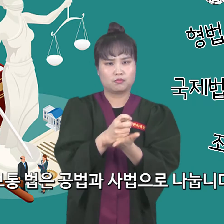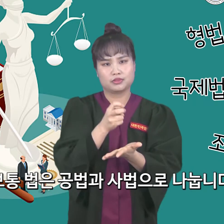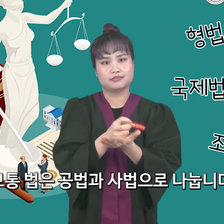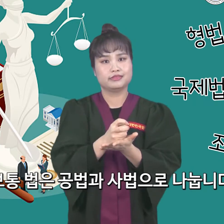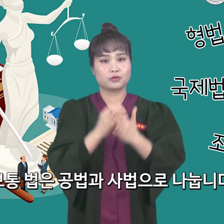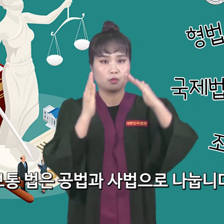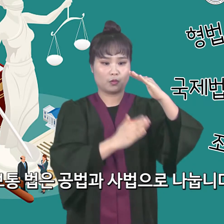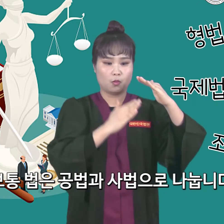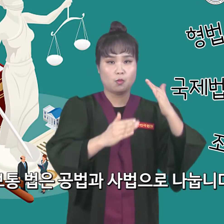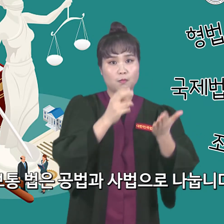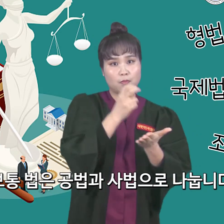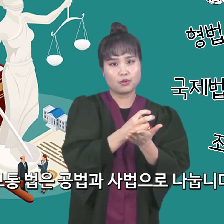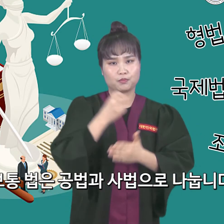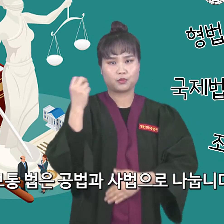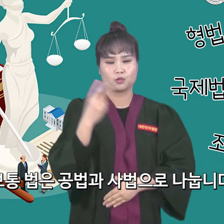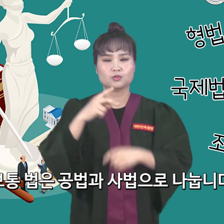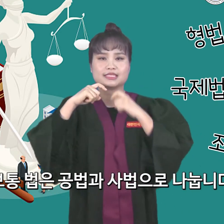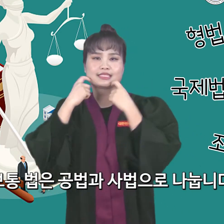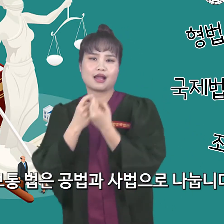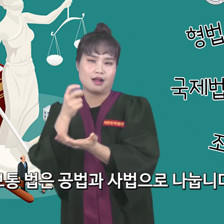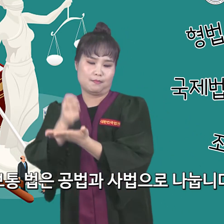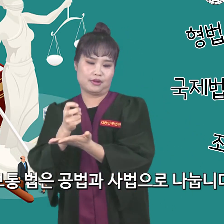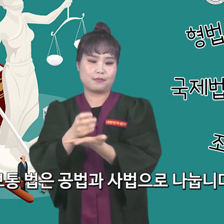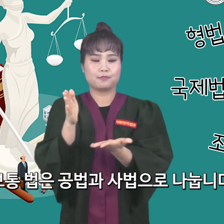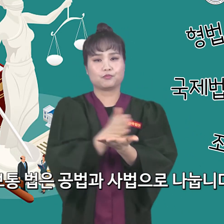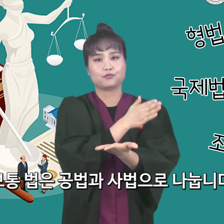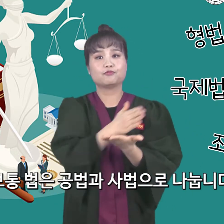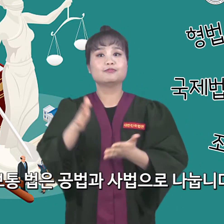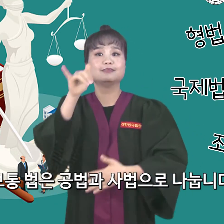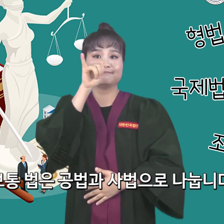보통 법은 공법과 사법으로 나뉩니다.